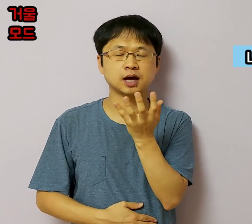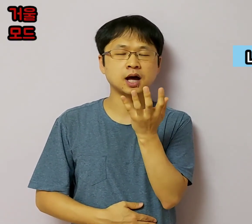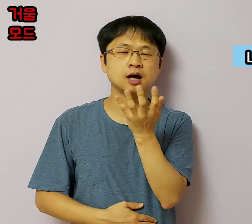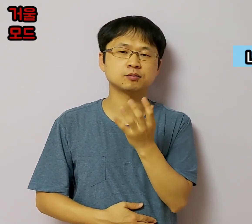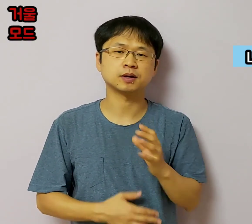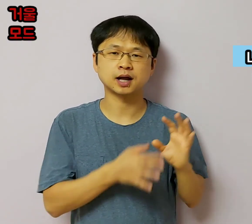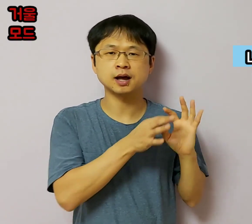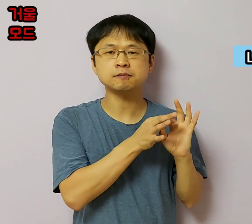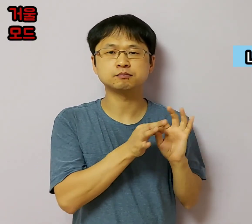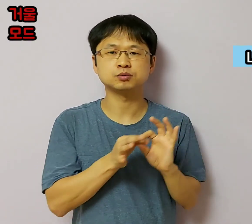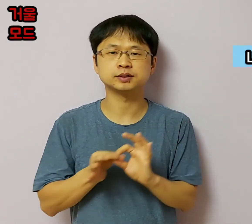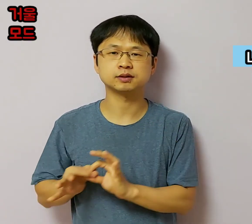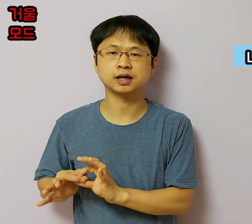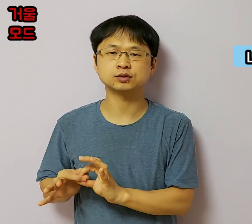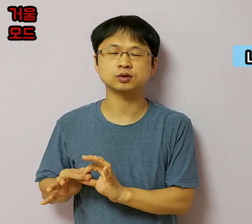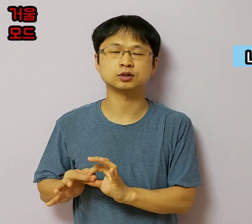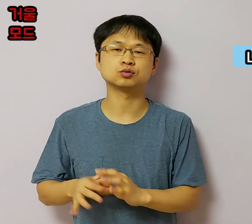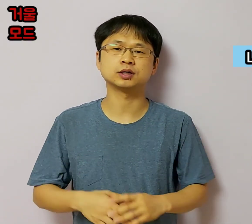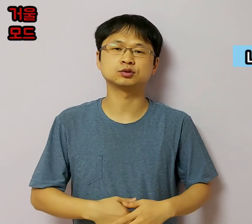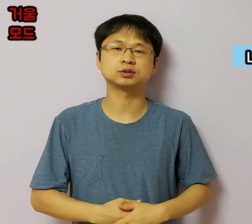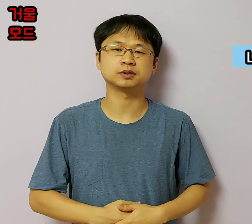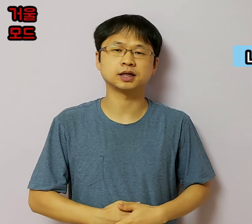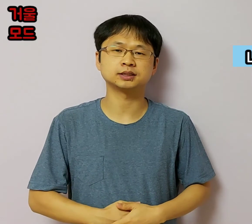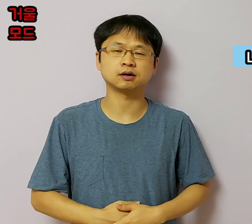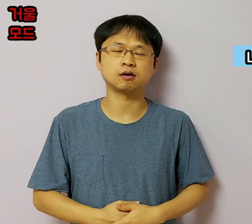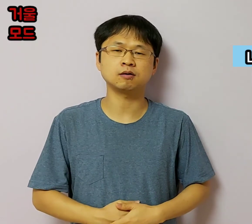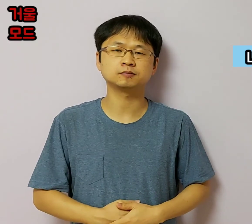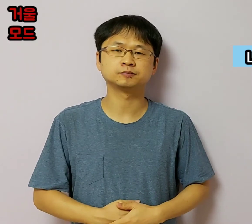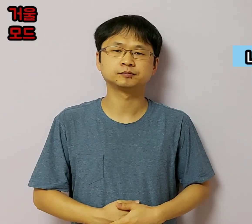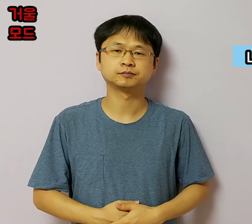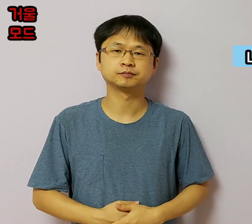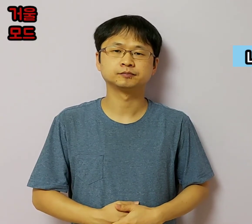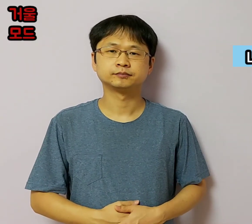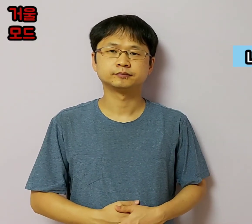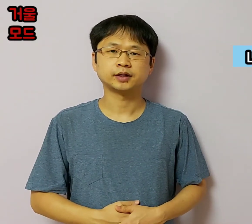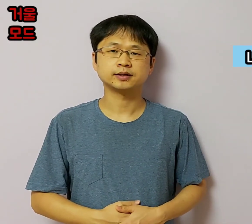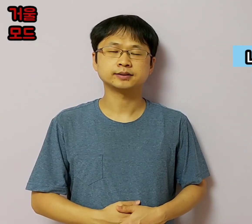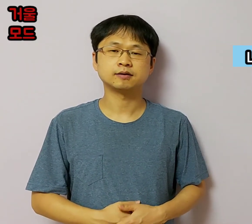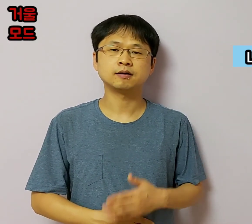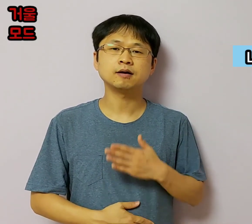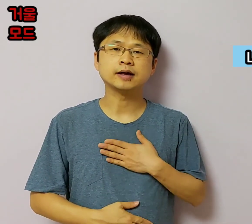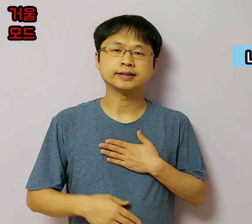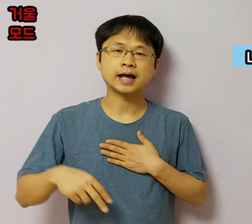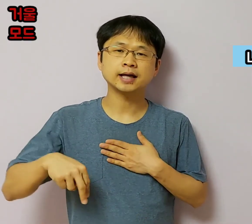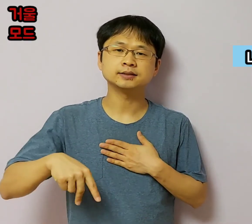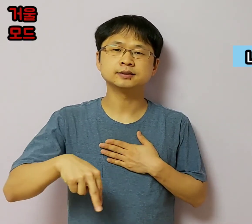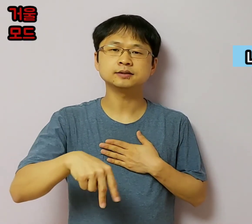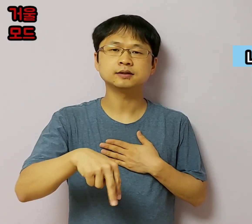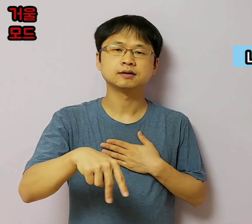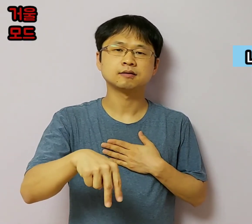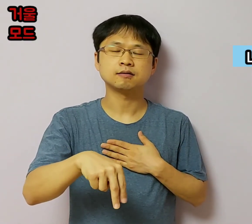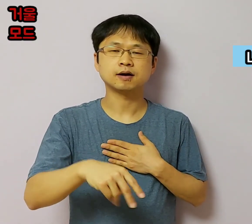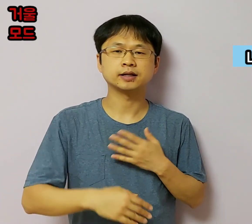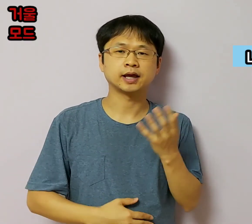불면서입니다. 휘파람 불면서 계속이란 수어를 해주시면 되겠죠. 네, 그래서 나는